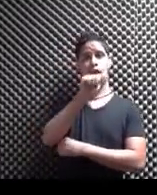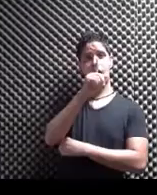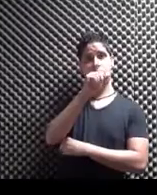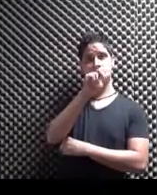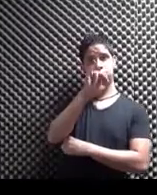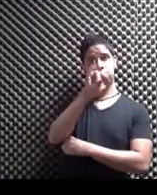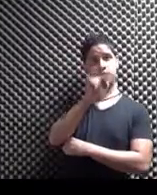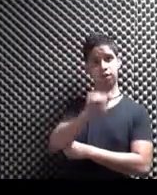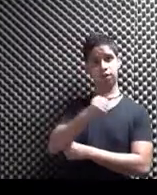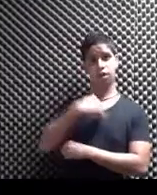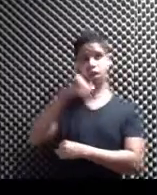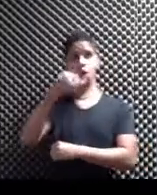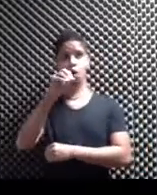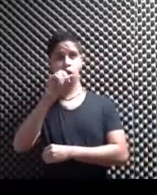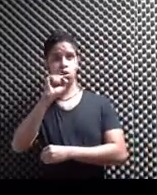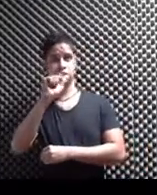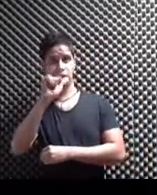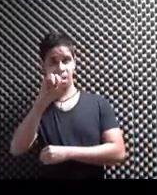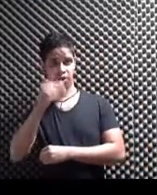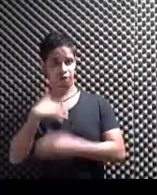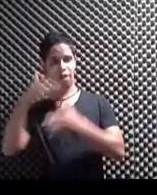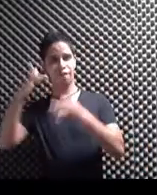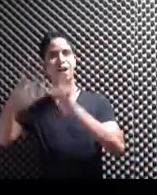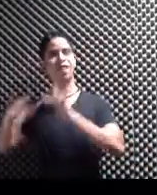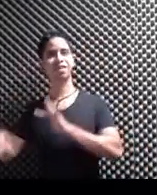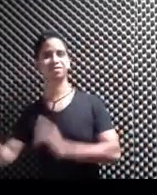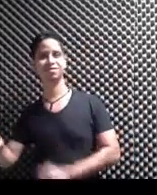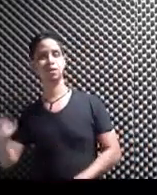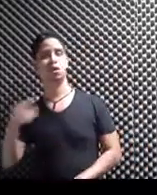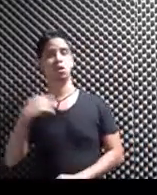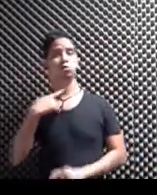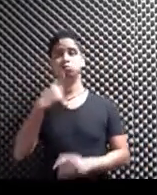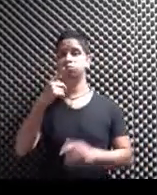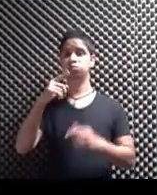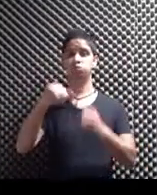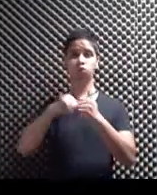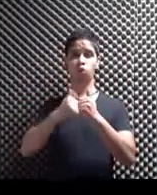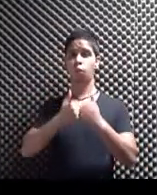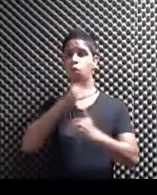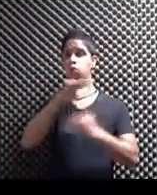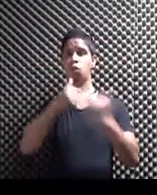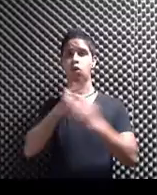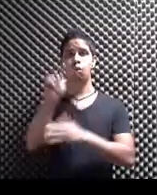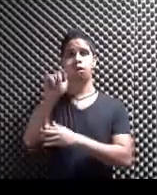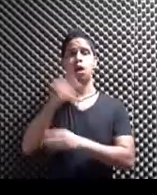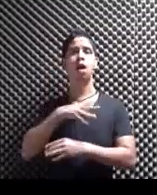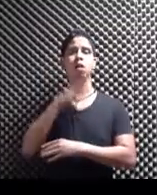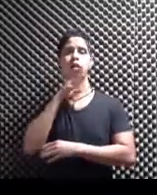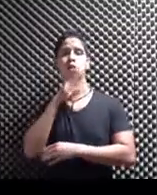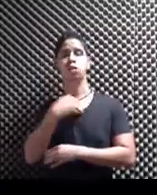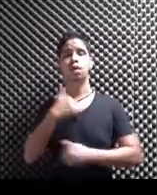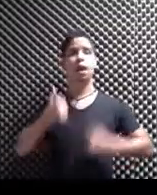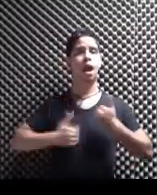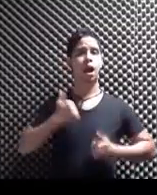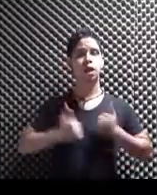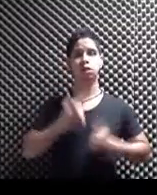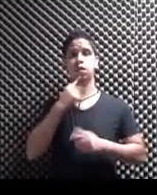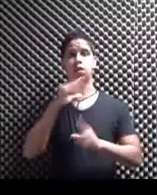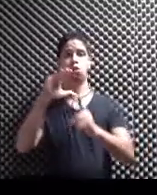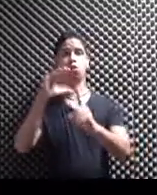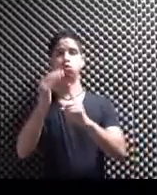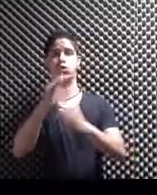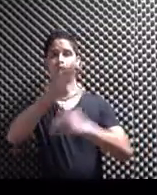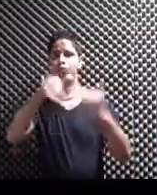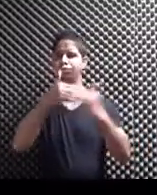Y José Luis Arroyo, que es que queda. Exacto. Como cada martes, hablando aquí temas de arte, cultura, todo lo que ven, y se fusiona entre medio de todo eso.